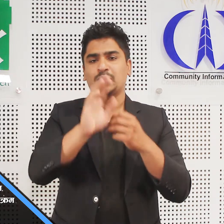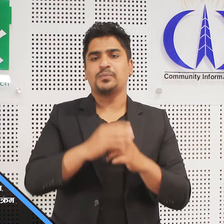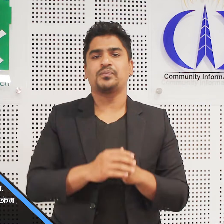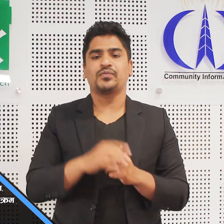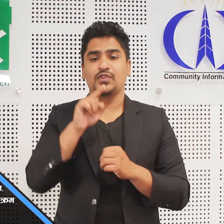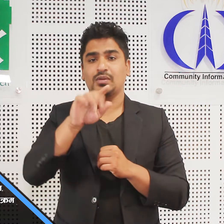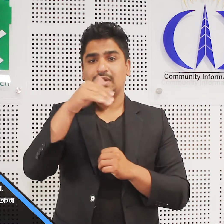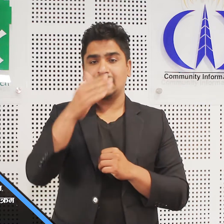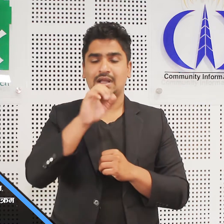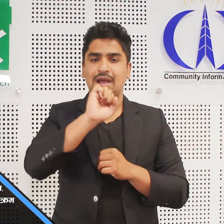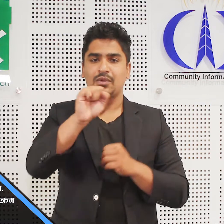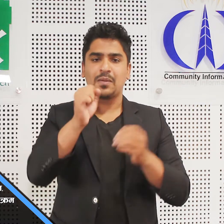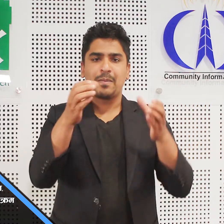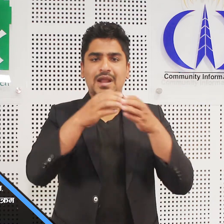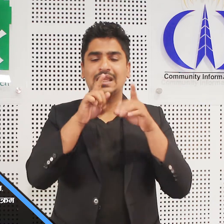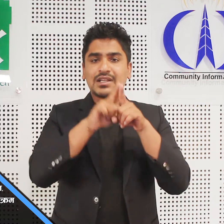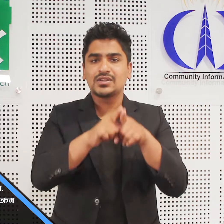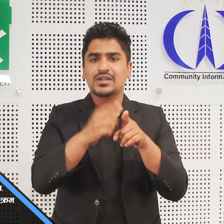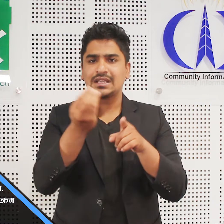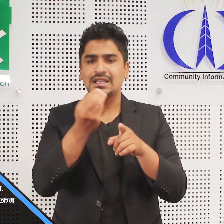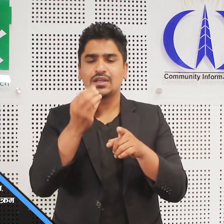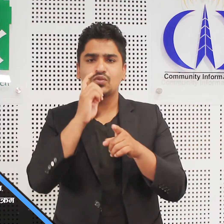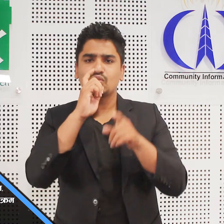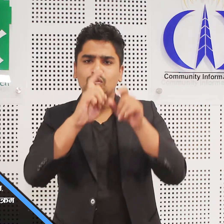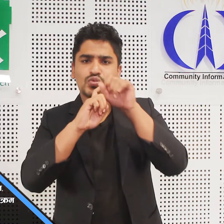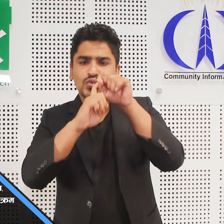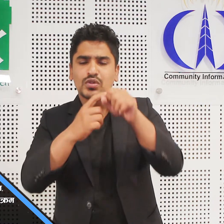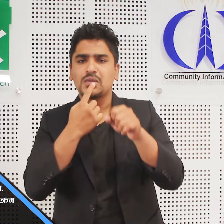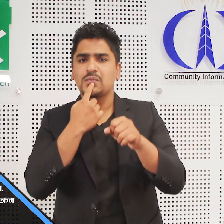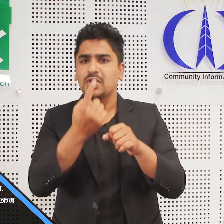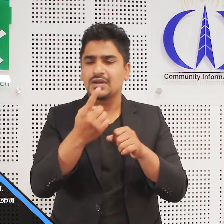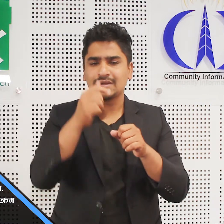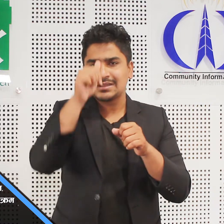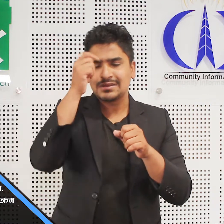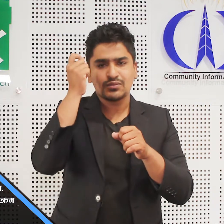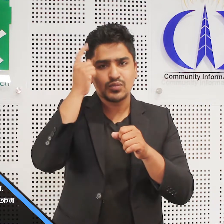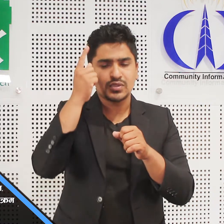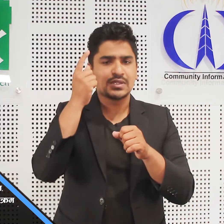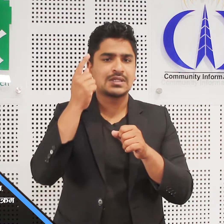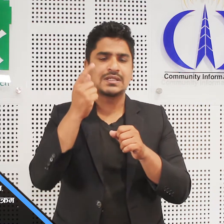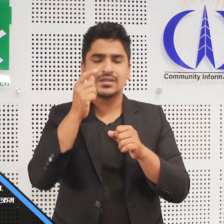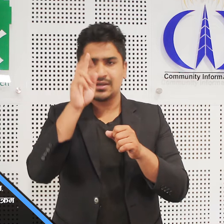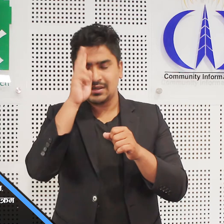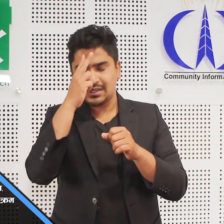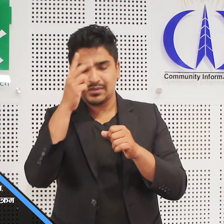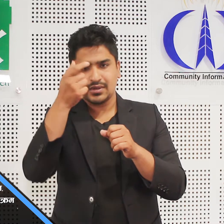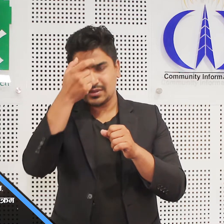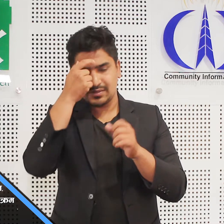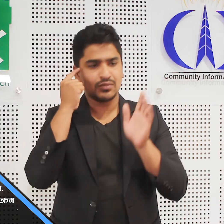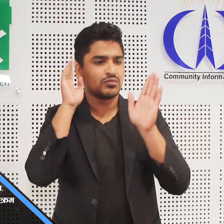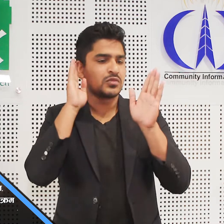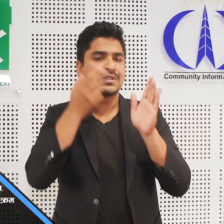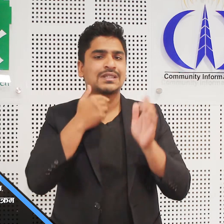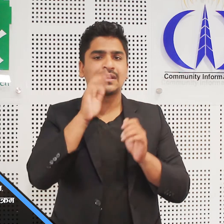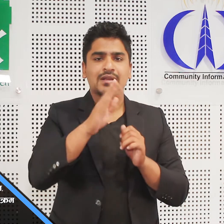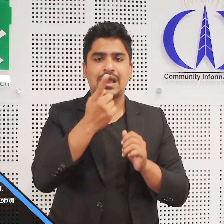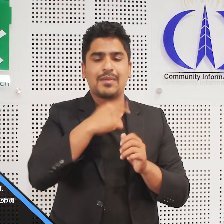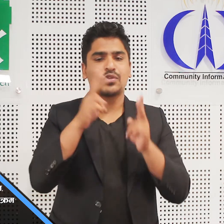कार्यक्रम हाम्रो पालिकाको आजको अङ्कबाट भने बिदा लिने समय भएको छ। तपाईँलाई तपाईँको पालिकासँग केही सोध्न,